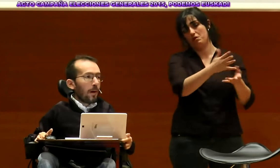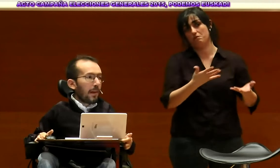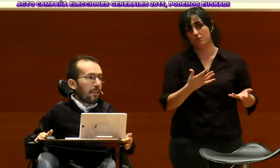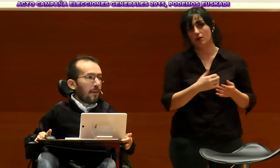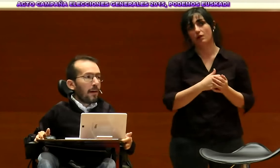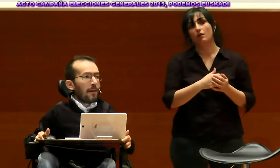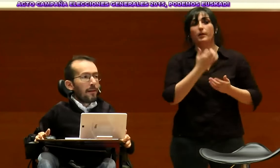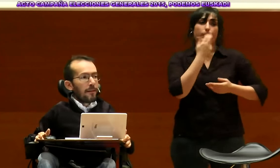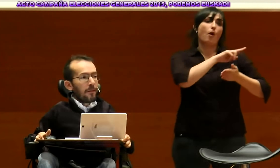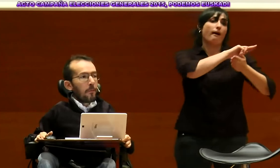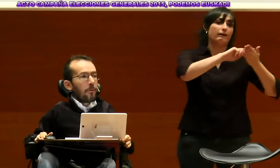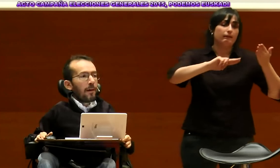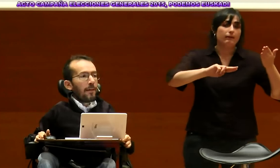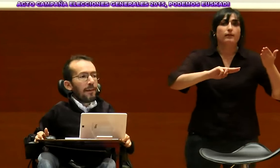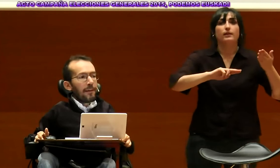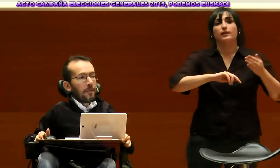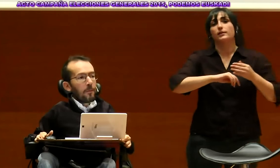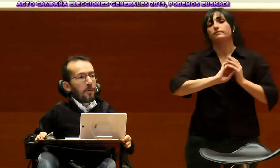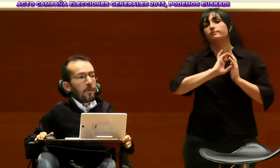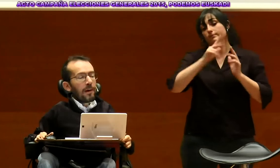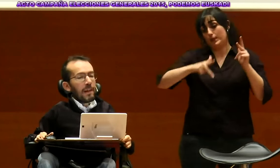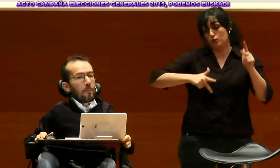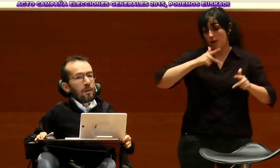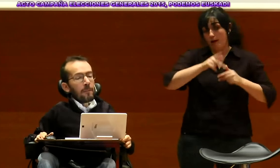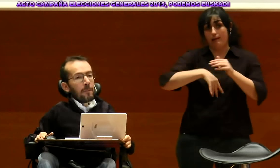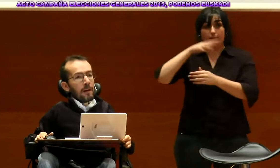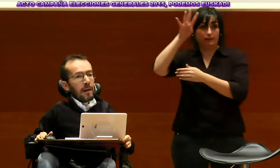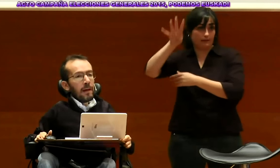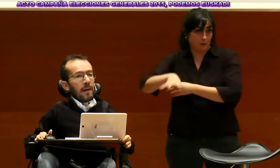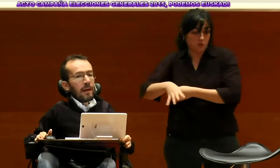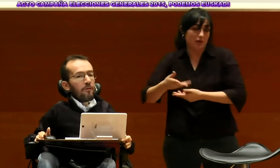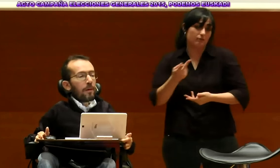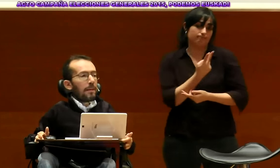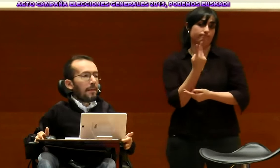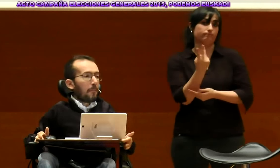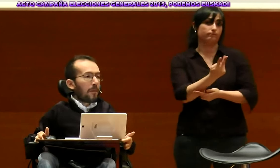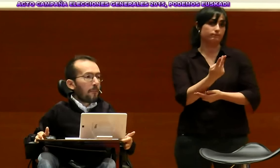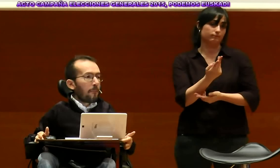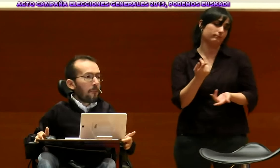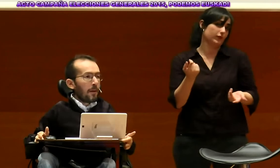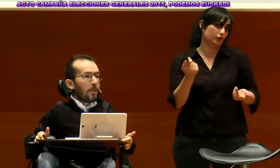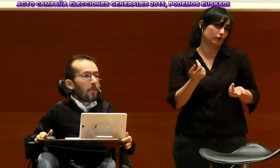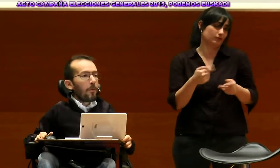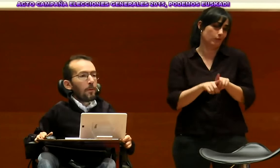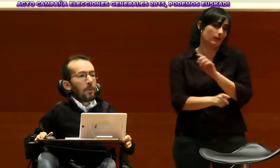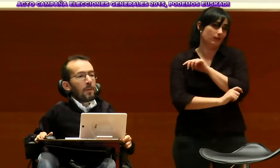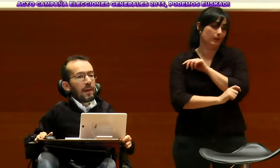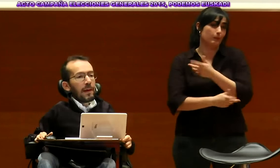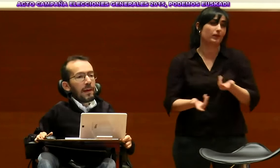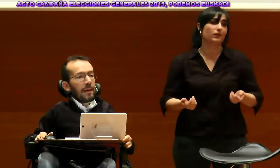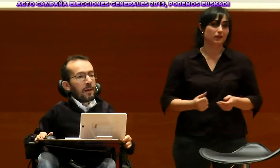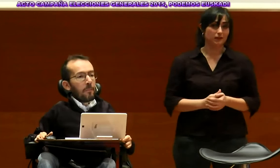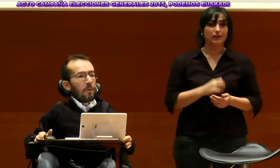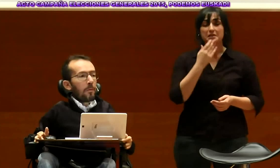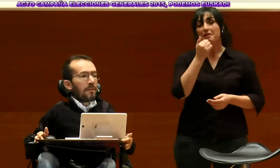como Galicia, como Cádiz, como Cataluña, eso es hacer trampa, ¿no? Cuando dicen